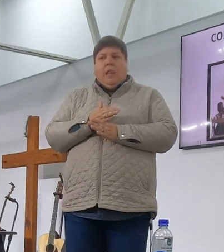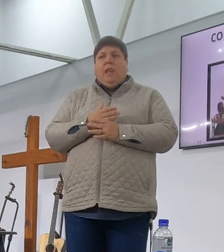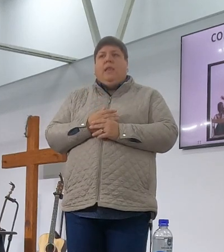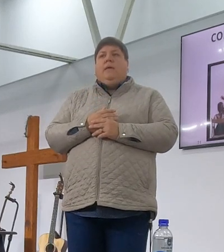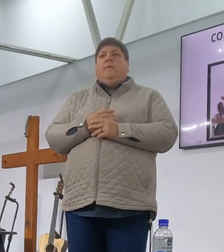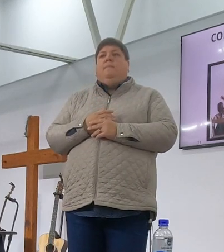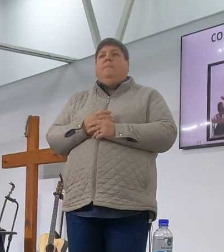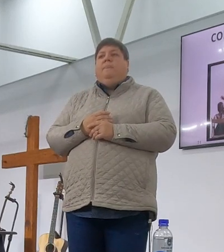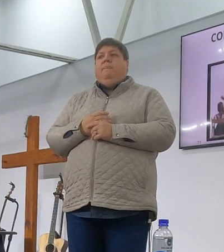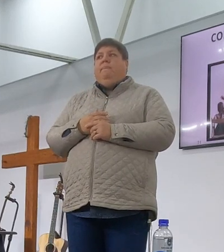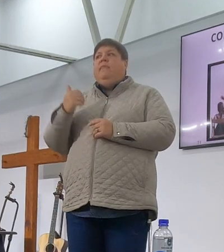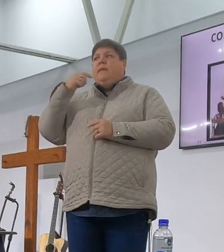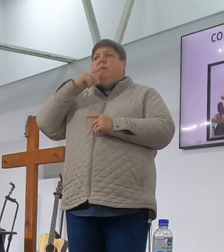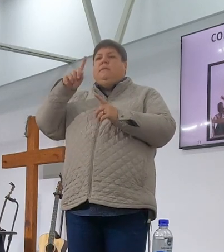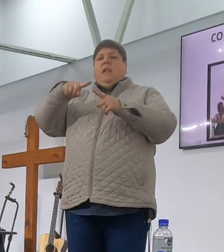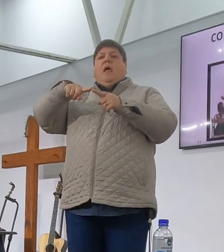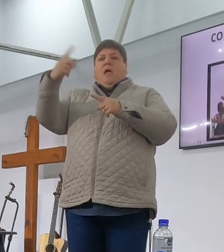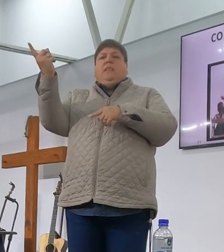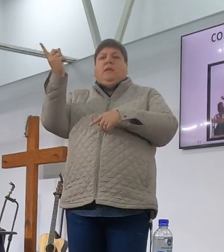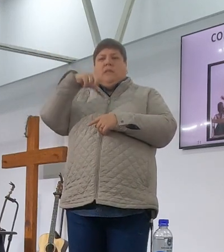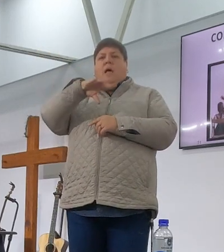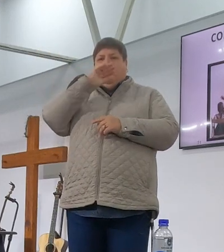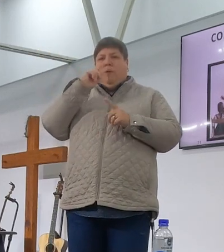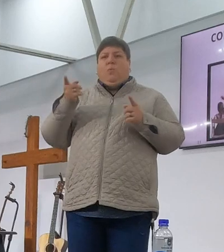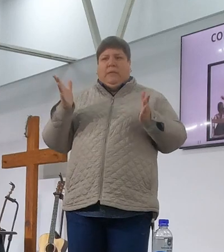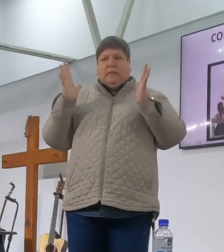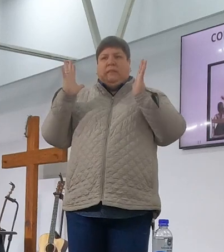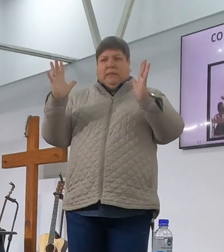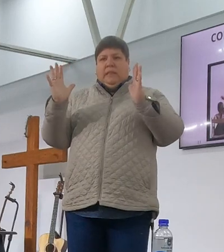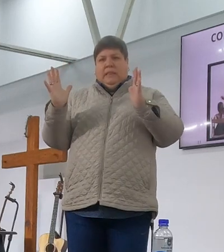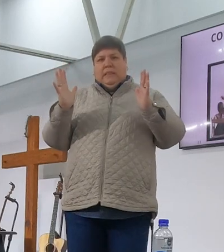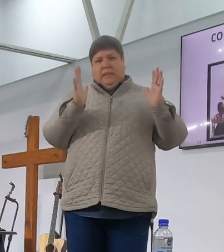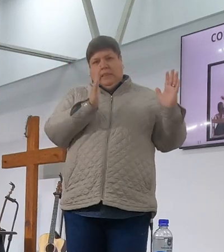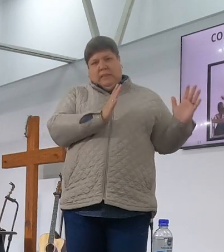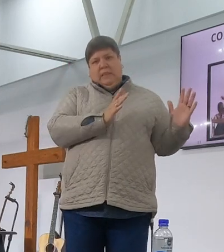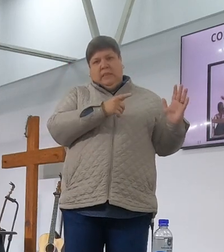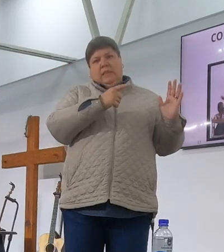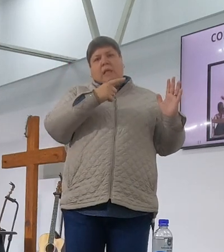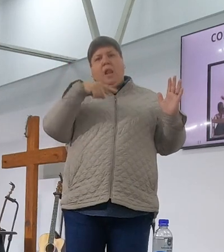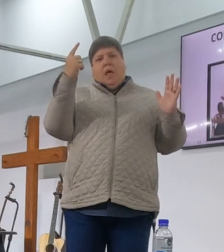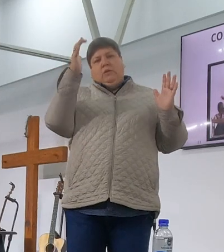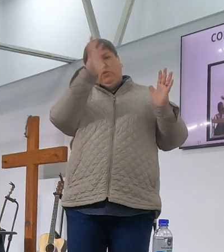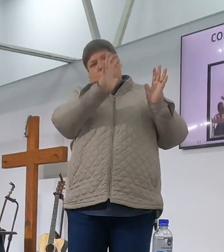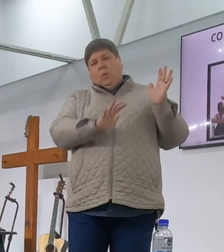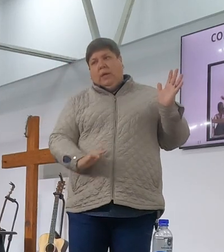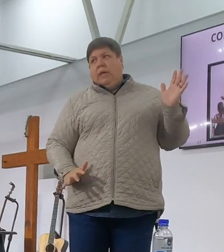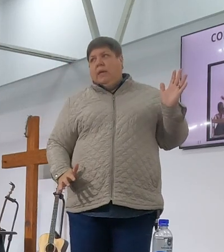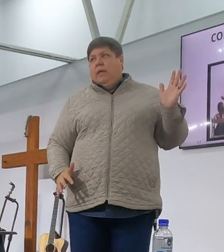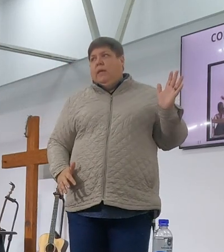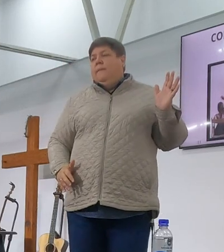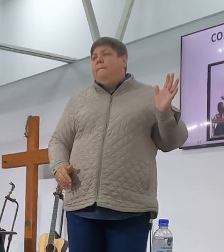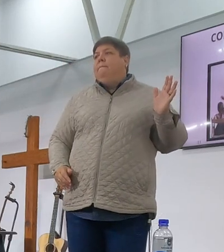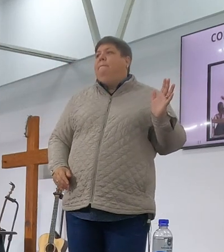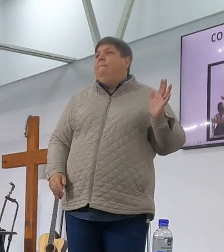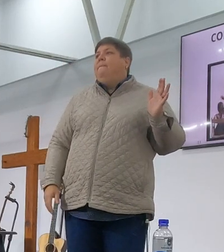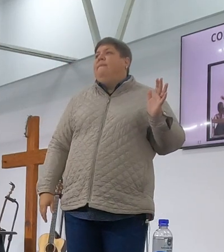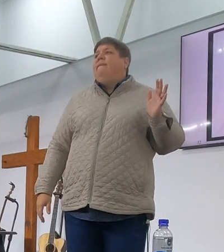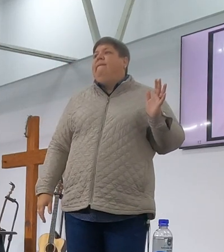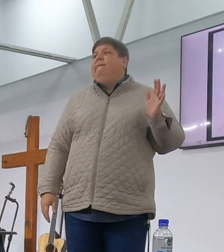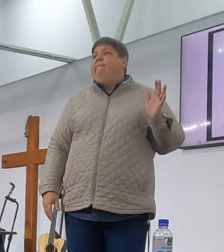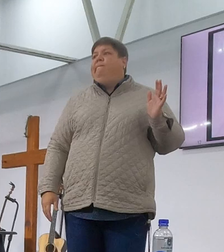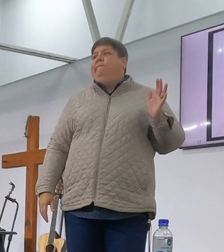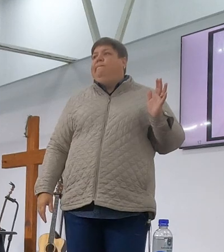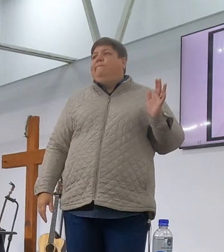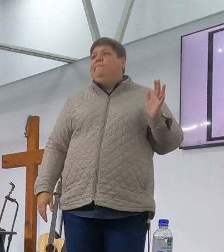daaroor te praat, so ons sal dit op 'n ander tyd aanspreek. Maar dit is 'n golf op sy eie. Maar dit help ook nie